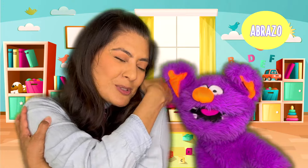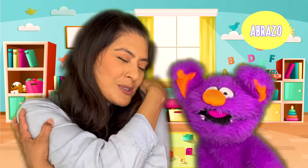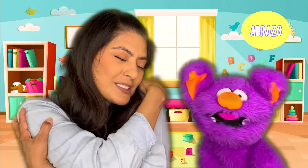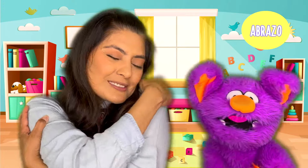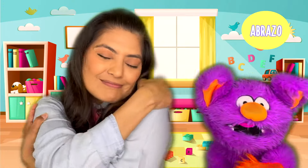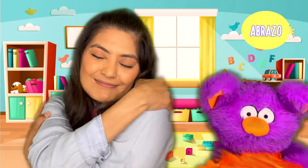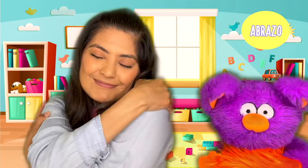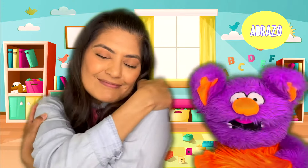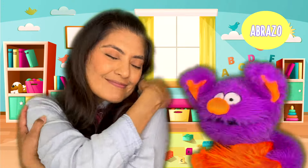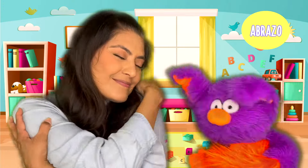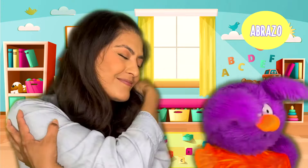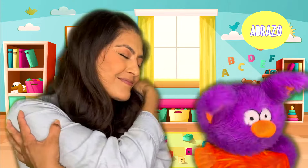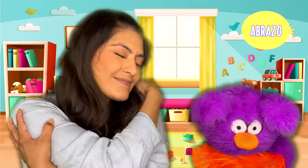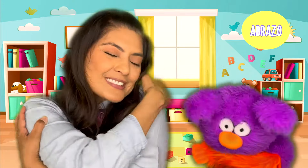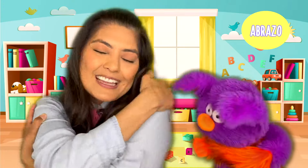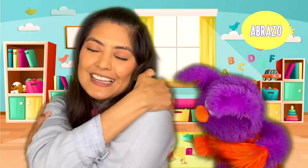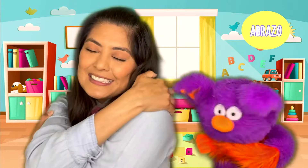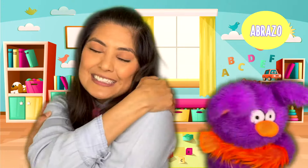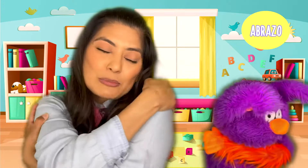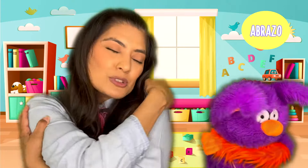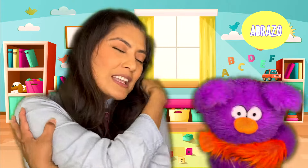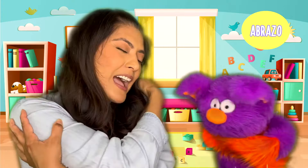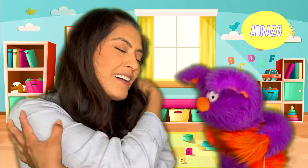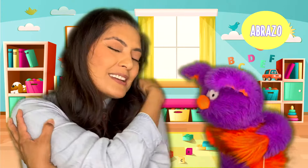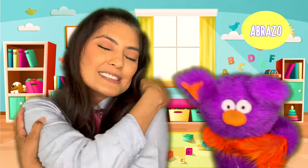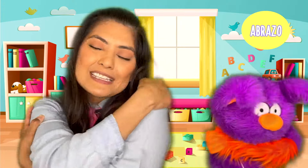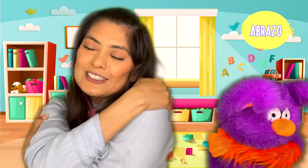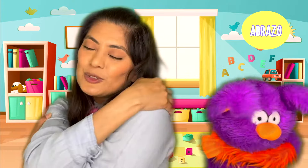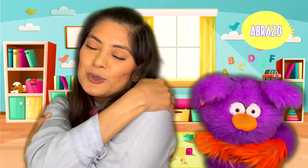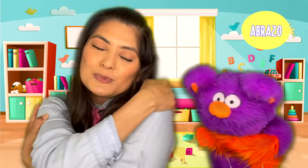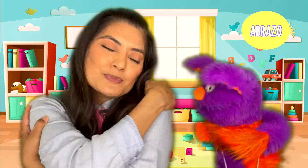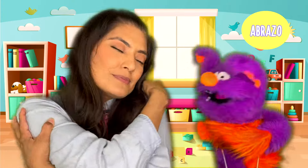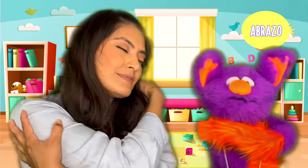Abracemos. Abrazar. Estamos abrazando.